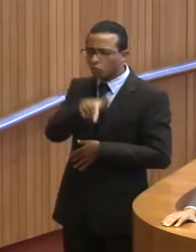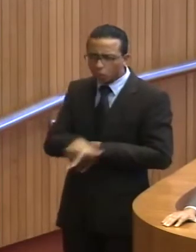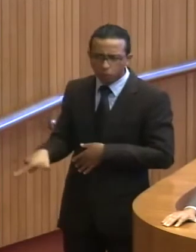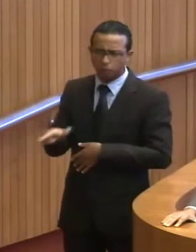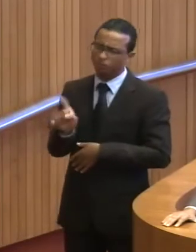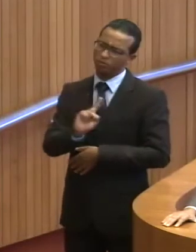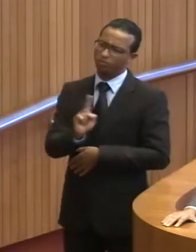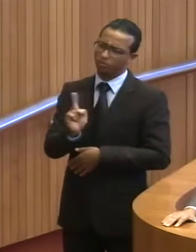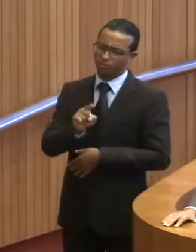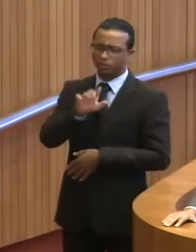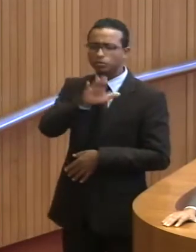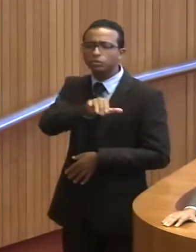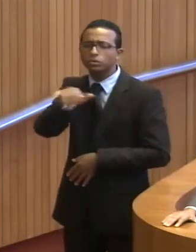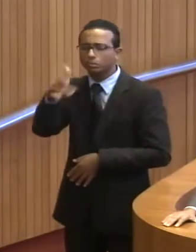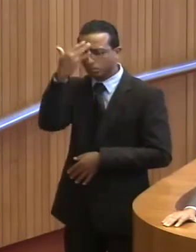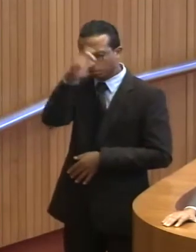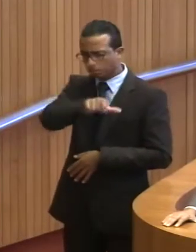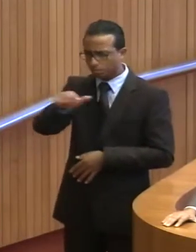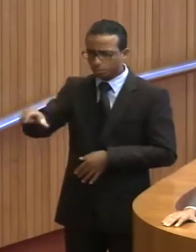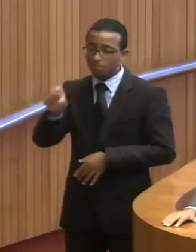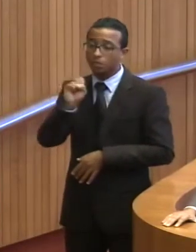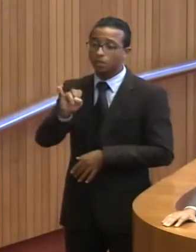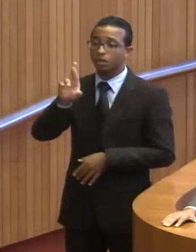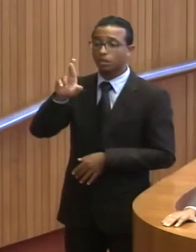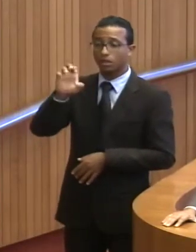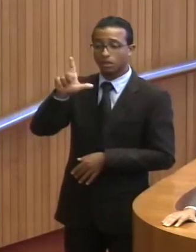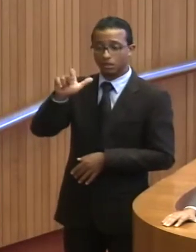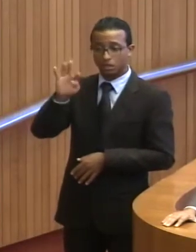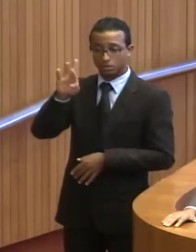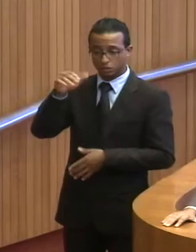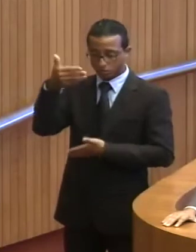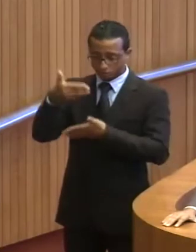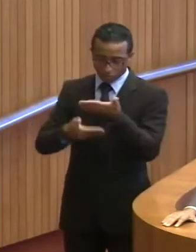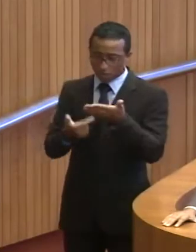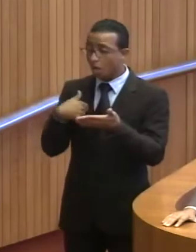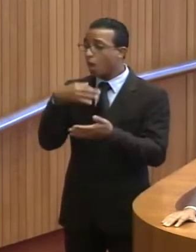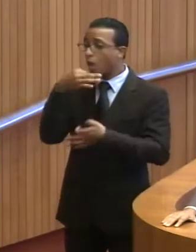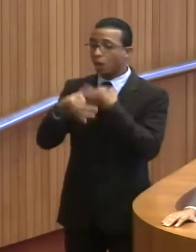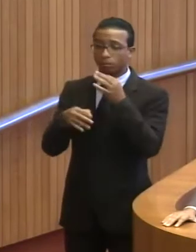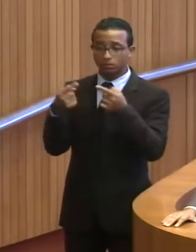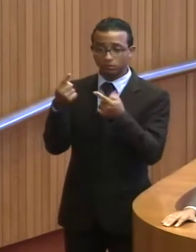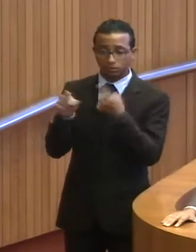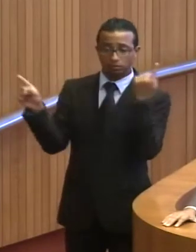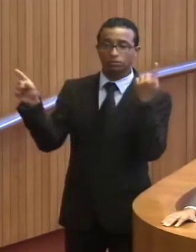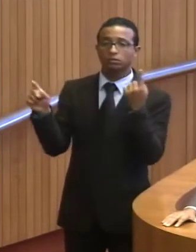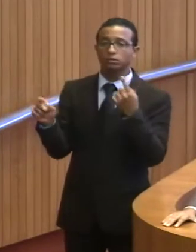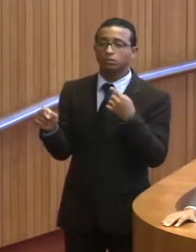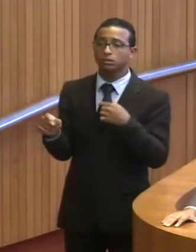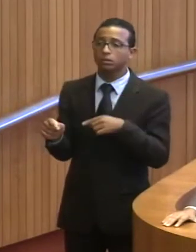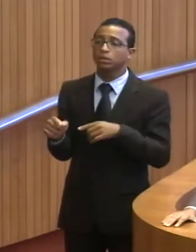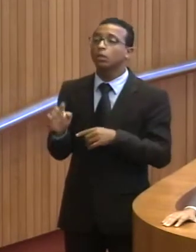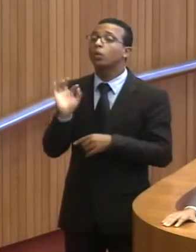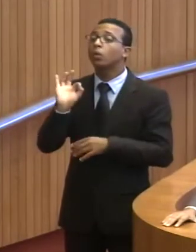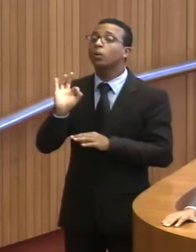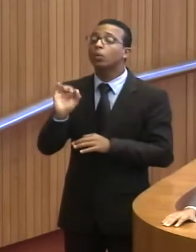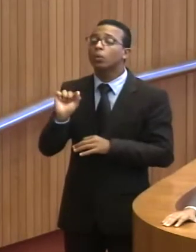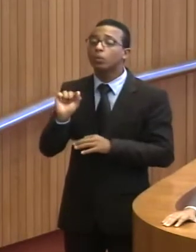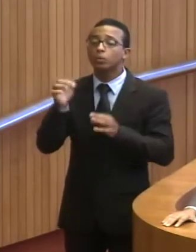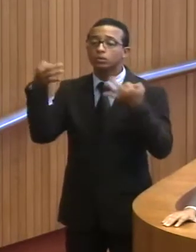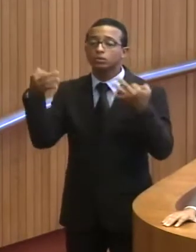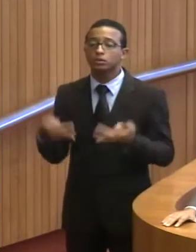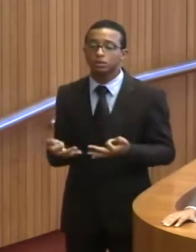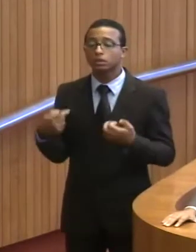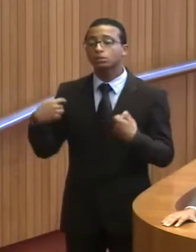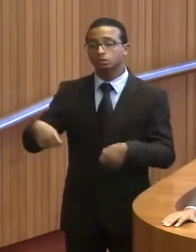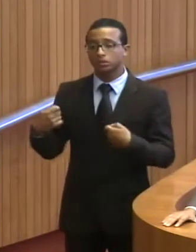da citação dos responsáveis, se o relator ACO divergiu de tal entendimento, o consectário seria a